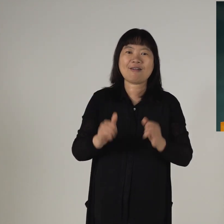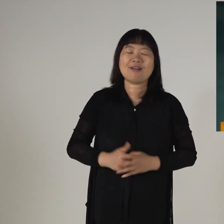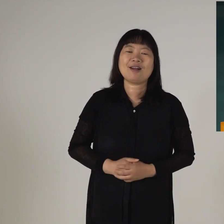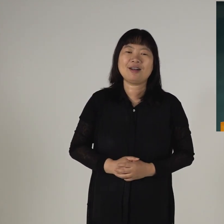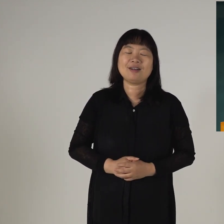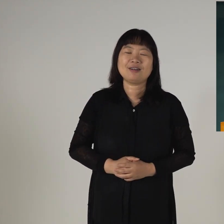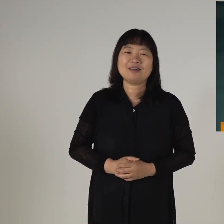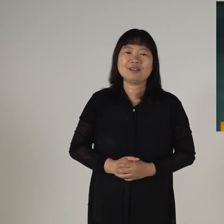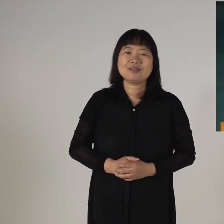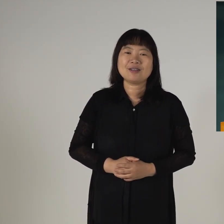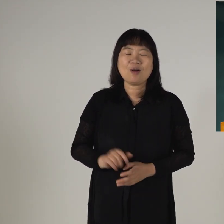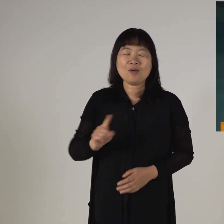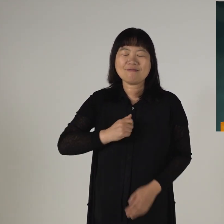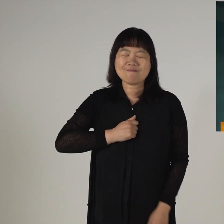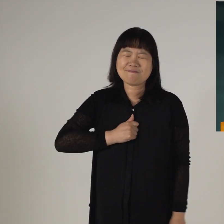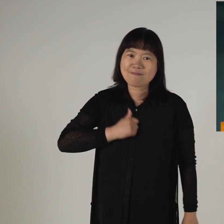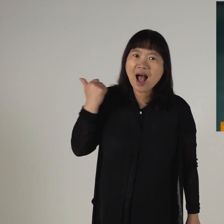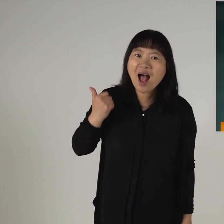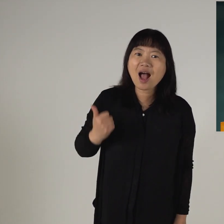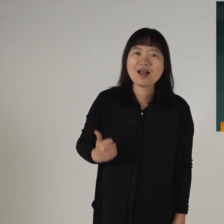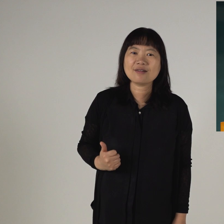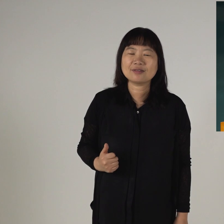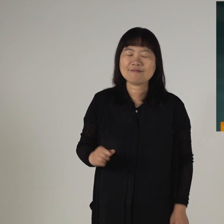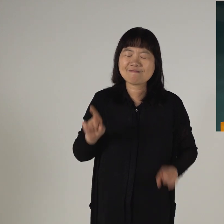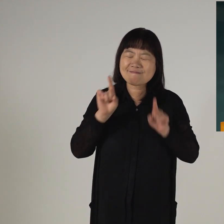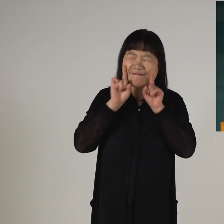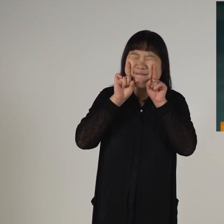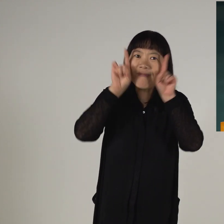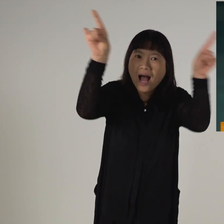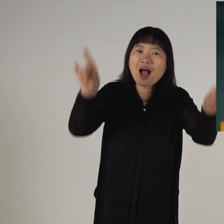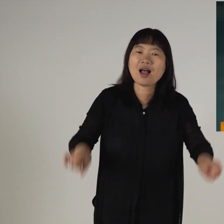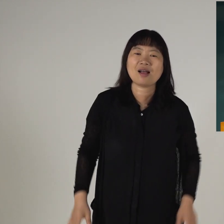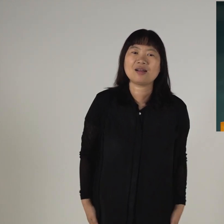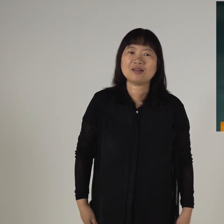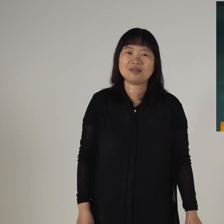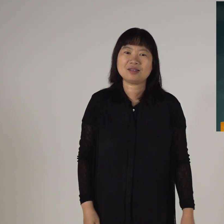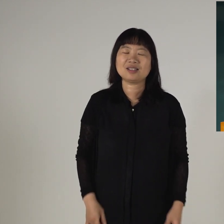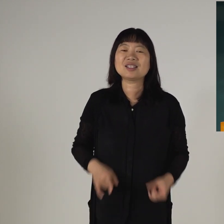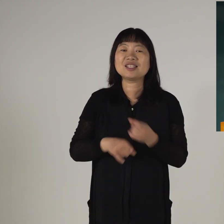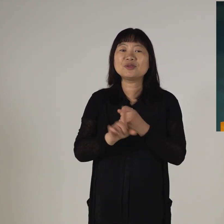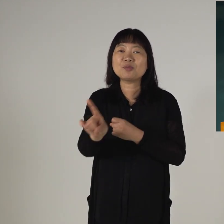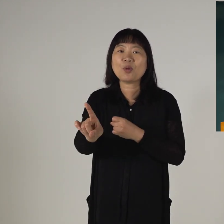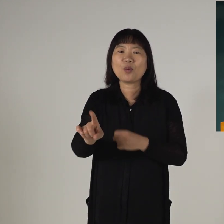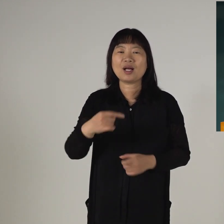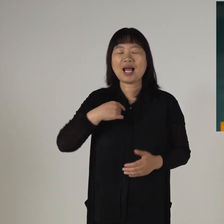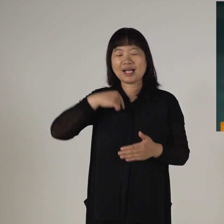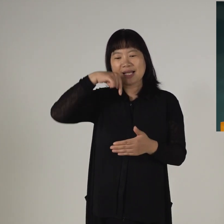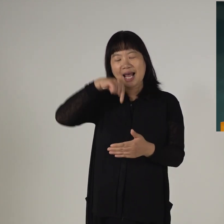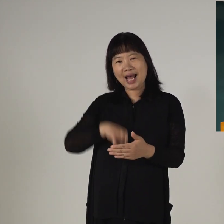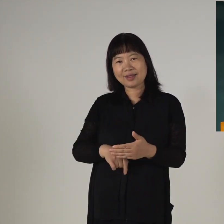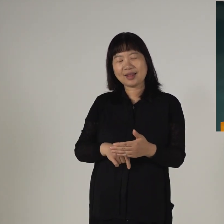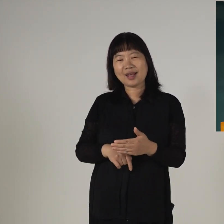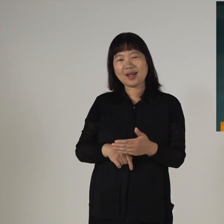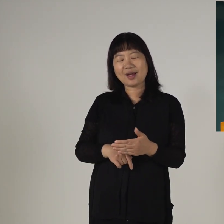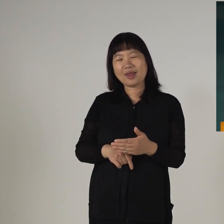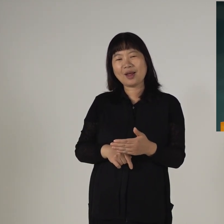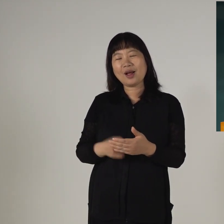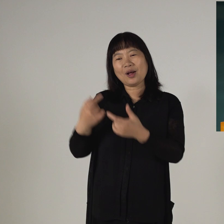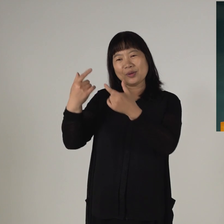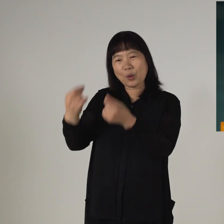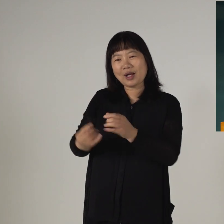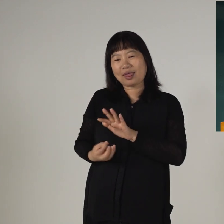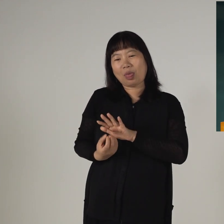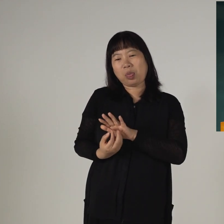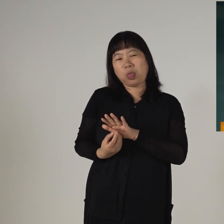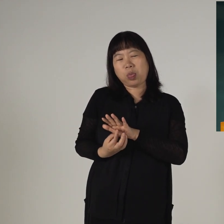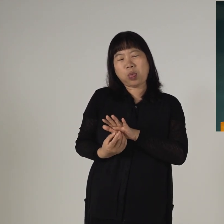뭔가에 성을 내고 분을 낸다는 것은 자기 속에 동일한 속내를